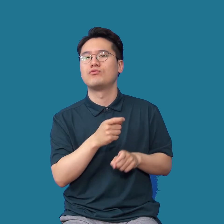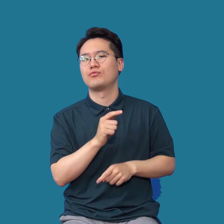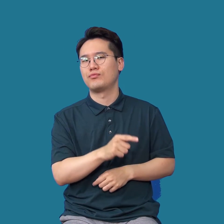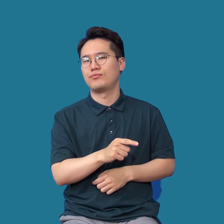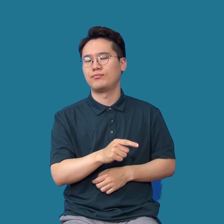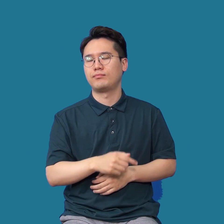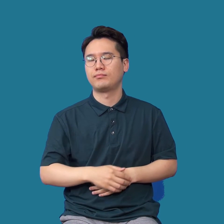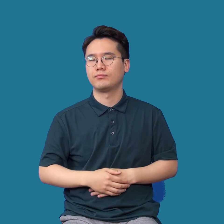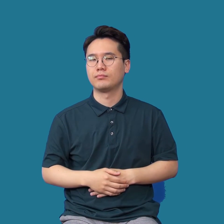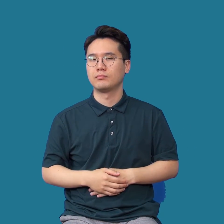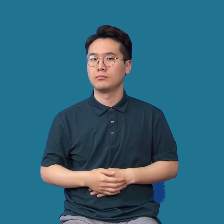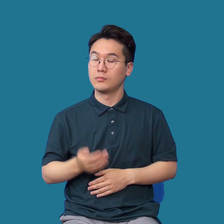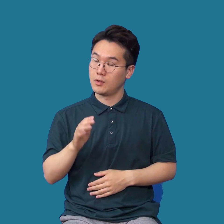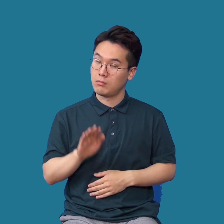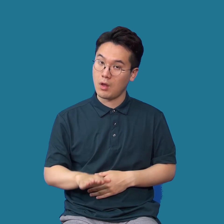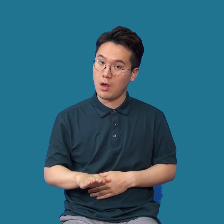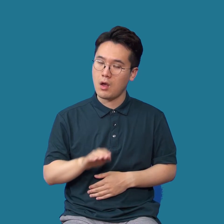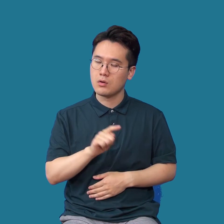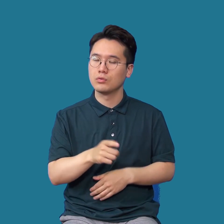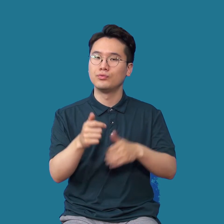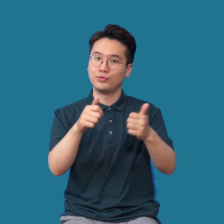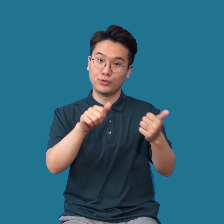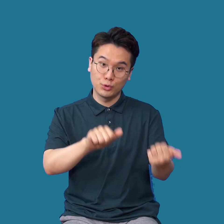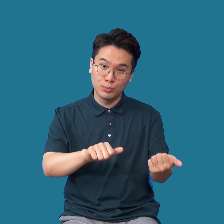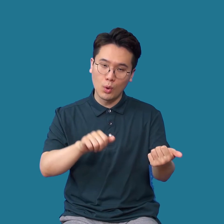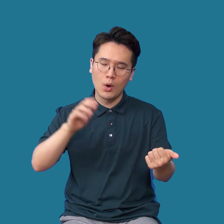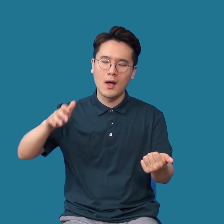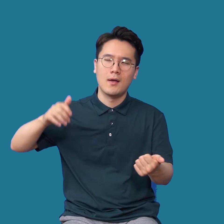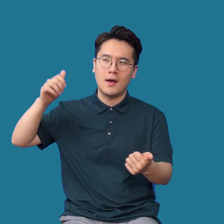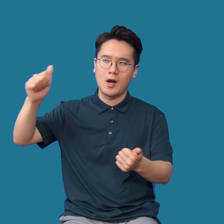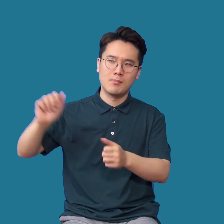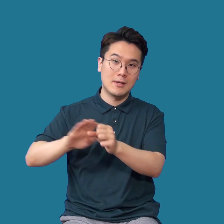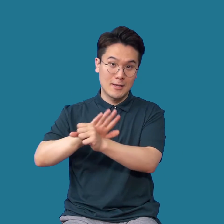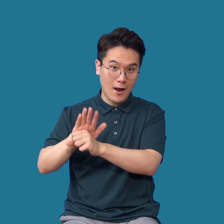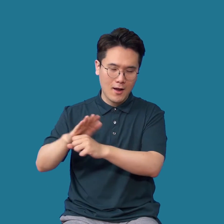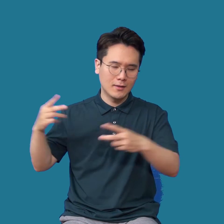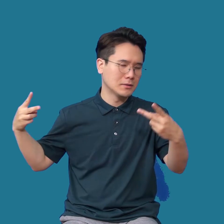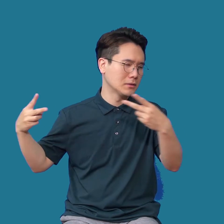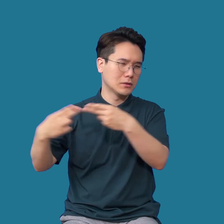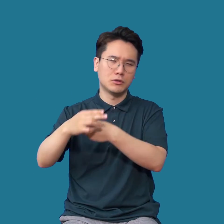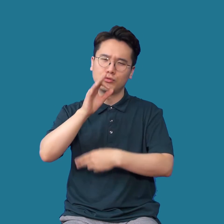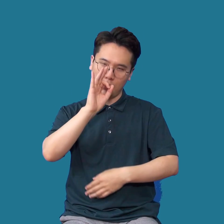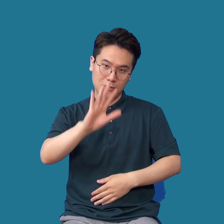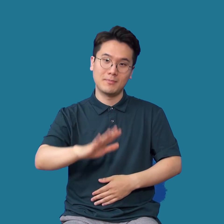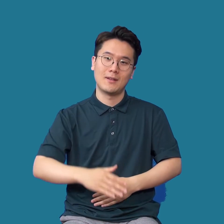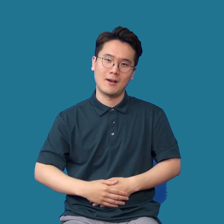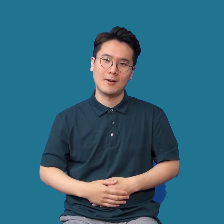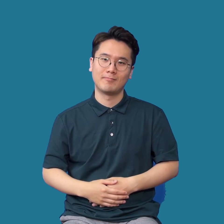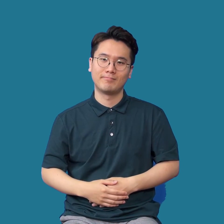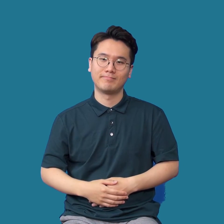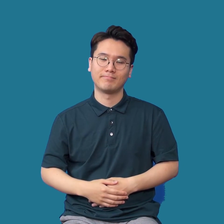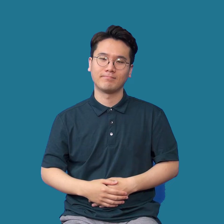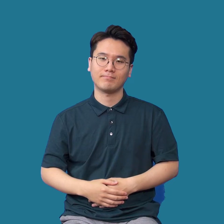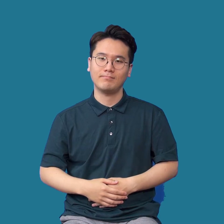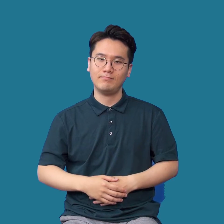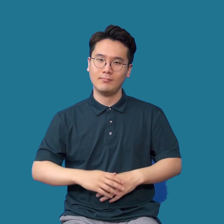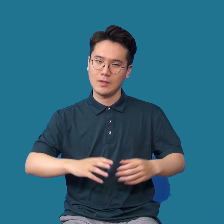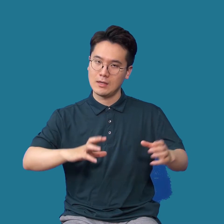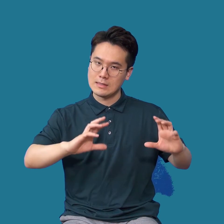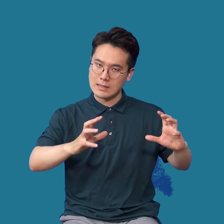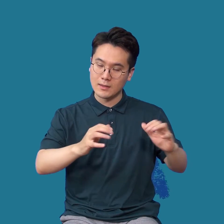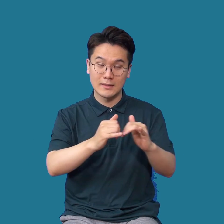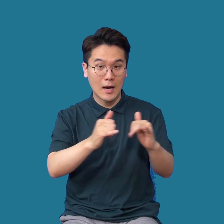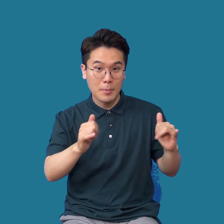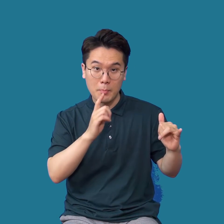그러나 그 죽음도 하나님의 사랑에서 우리를 끊을 수는 없습니다. 세상 사람들은 죽음을